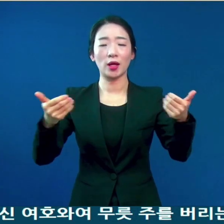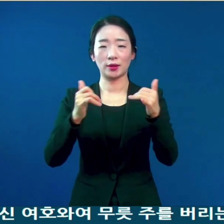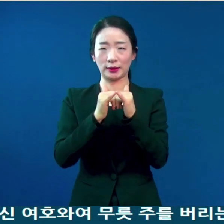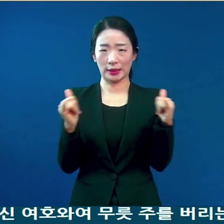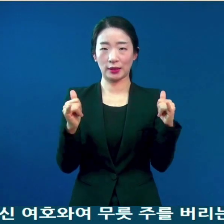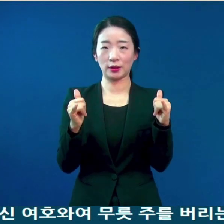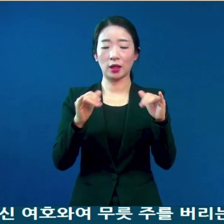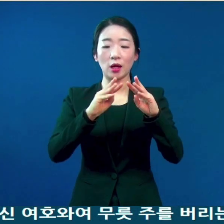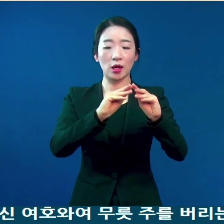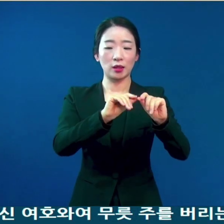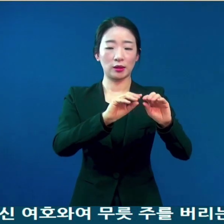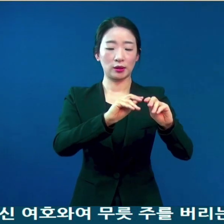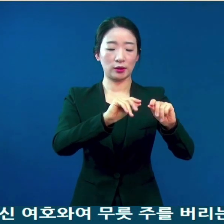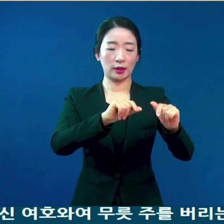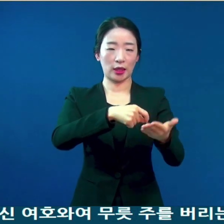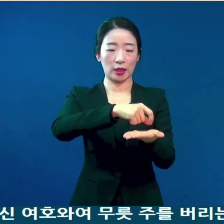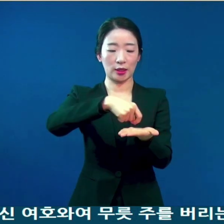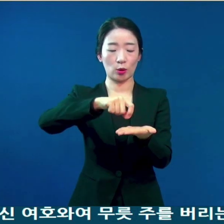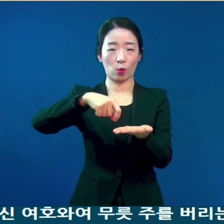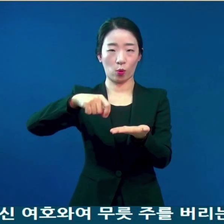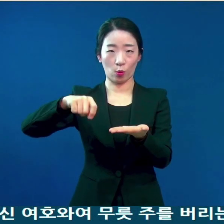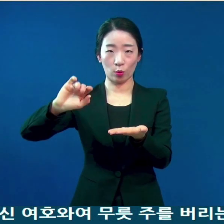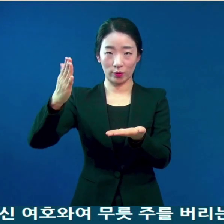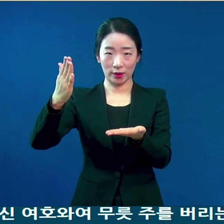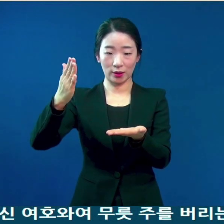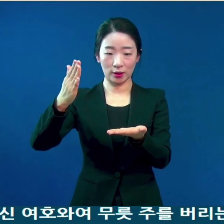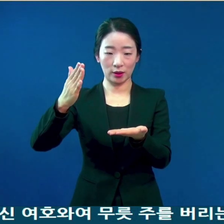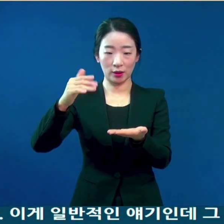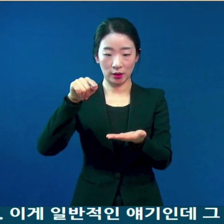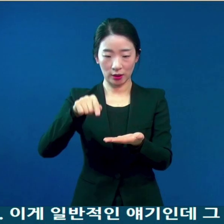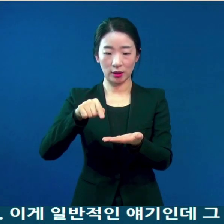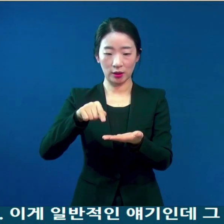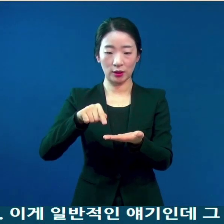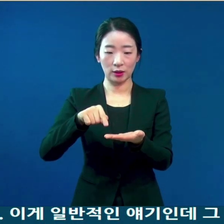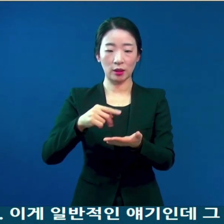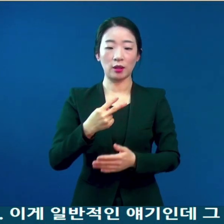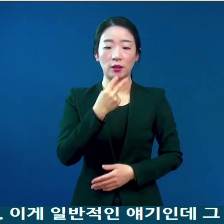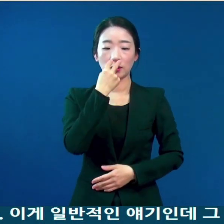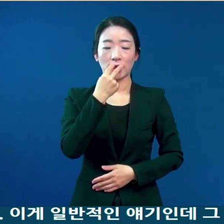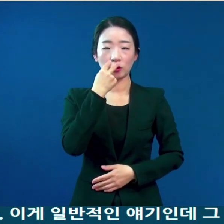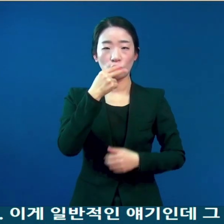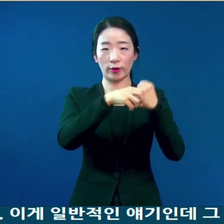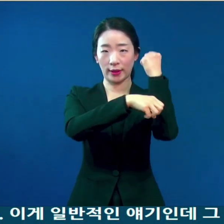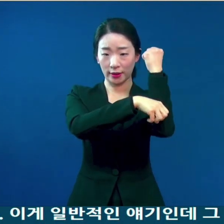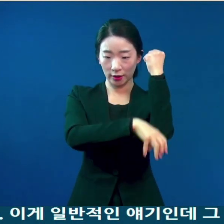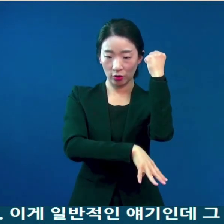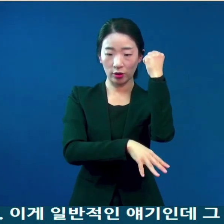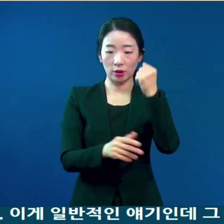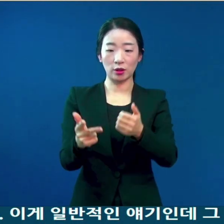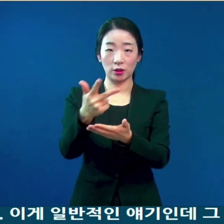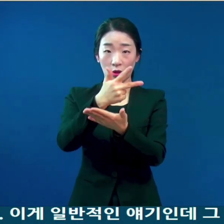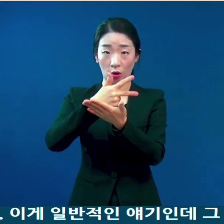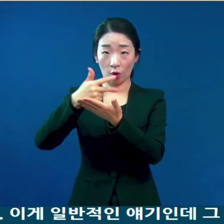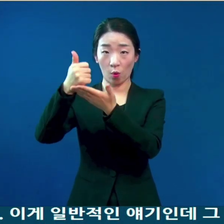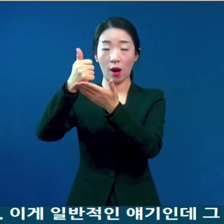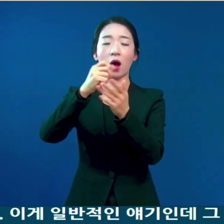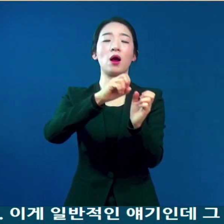자는 흙의 기록이 되오리니 이는 생수의 근원이신